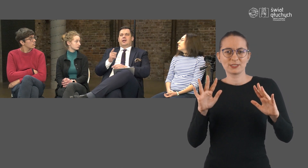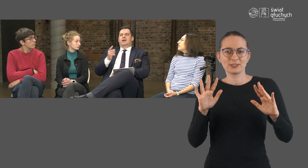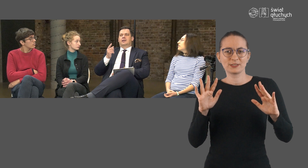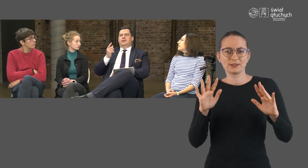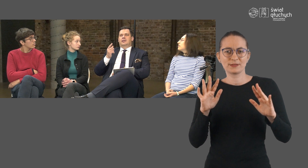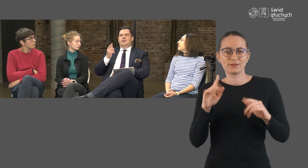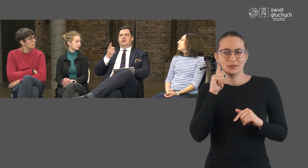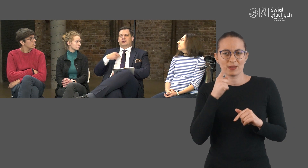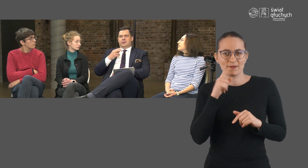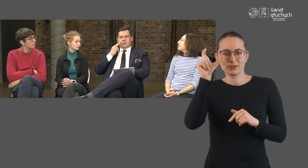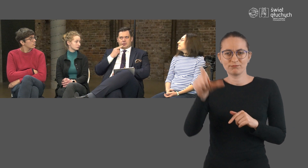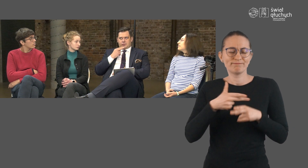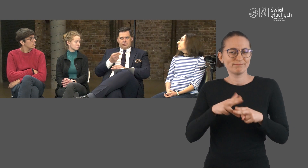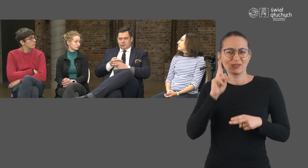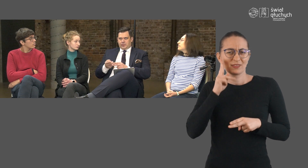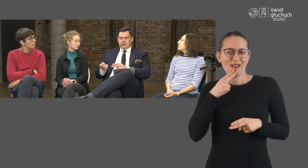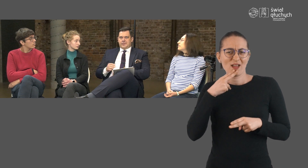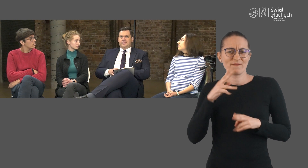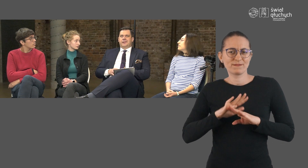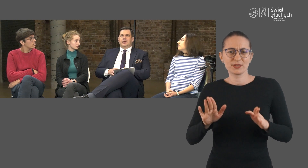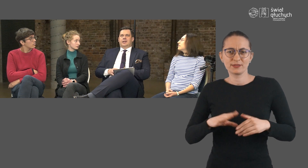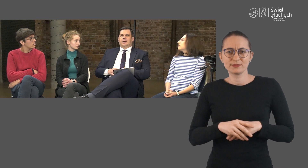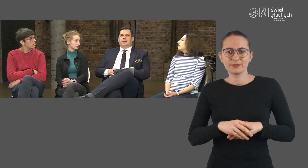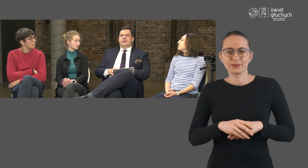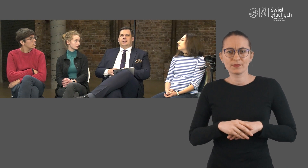spotkałem osobę niesłyszącą zupełnie